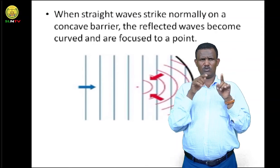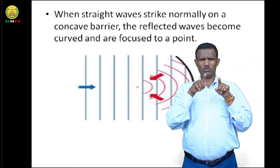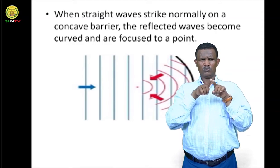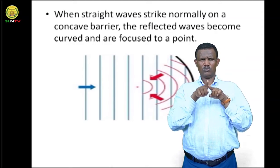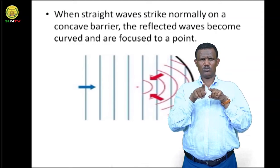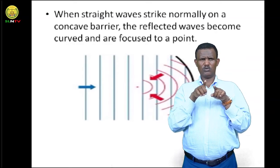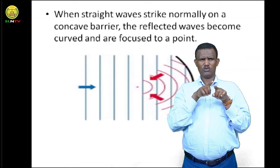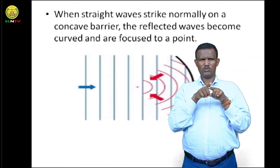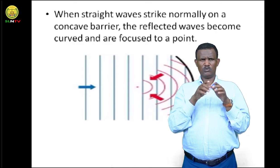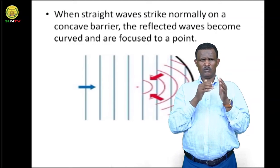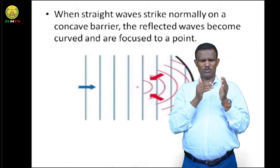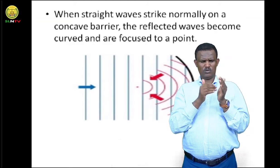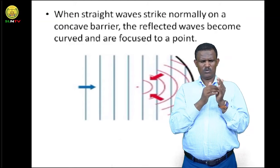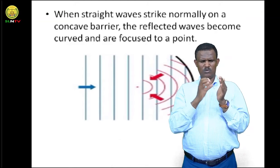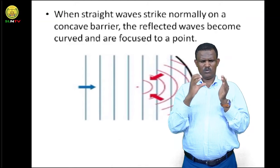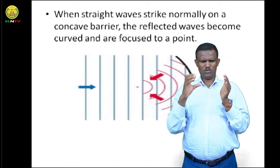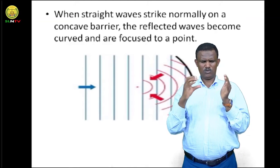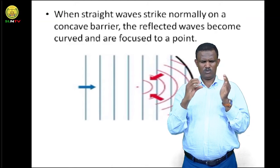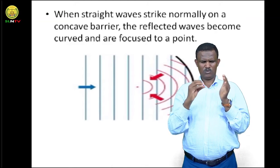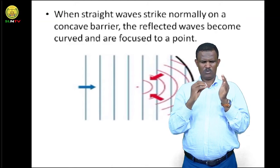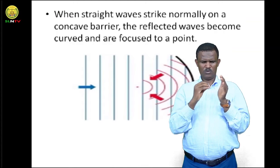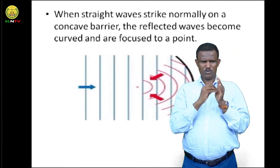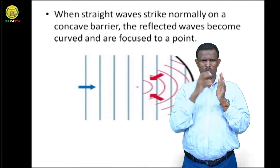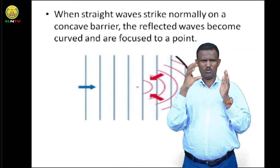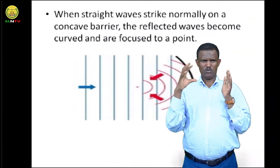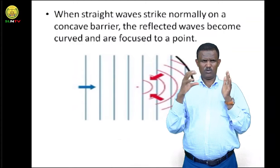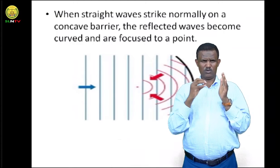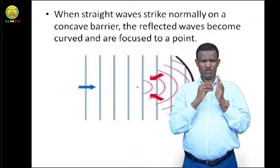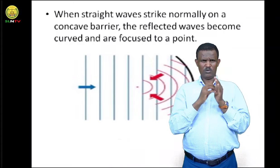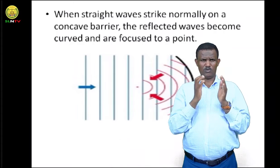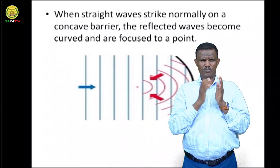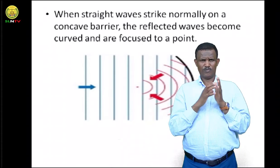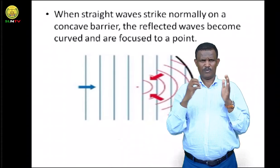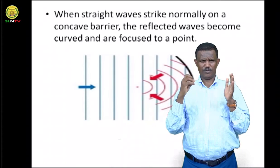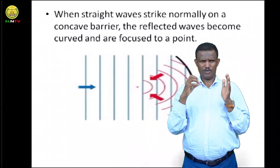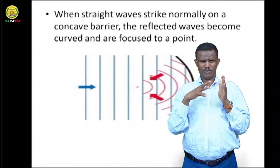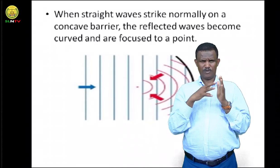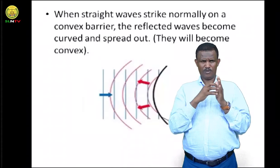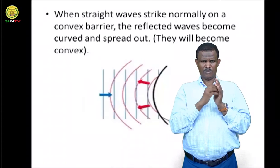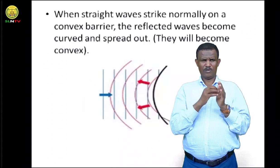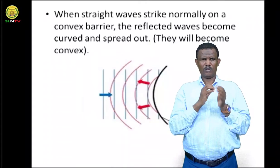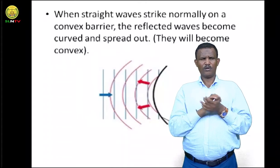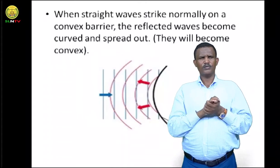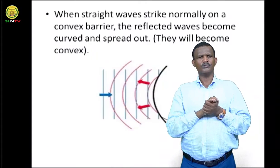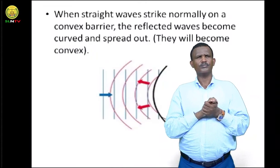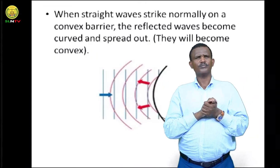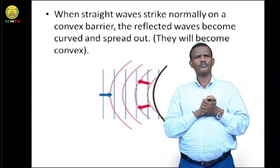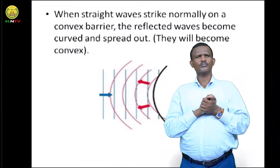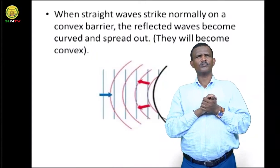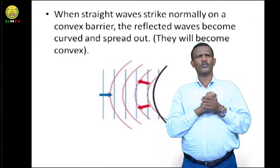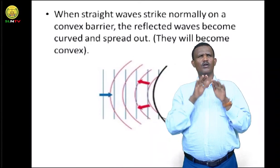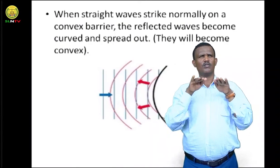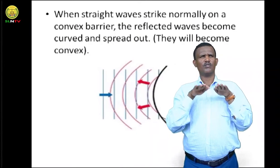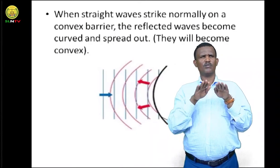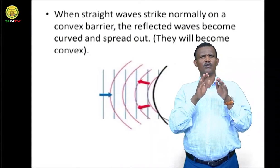inay hareeraha ka soo urureyso iyadoo sameynaysa as concave-kii oo kale qaabkiisii haddii